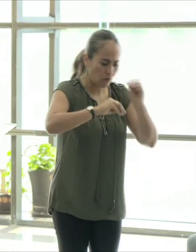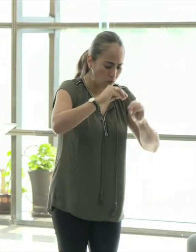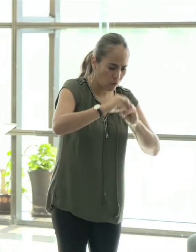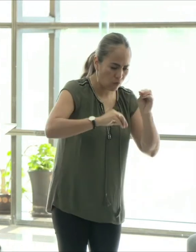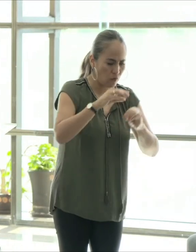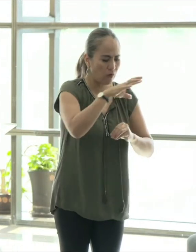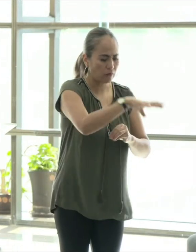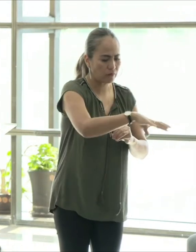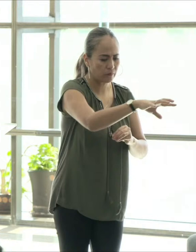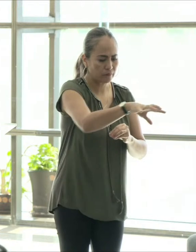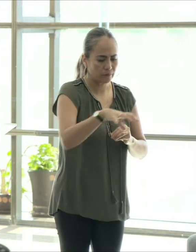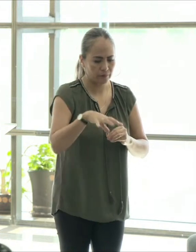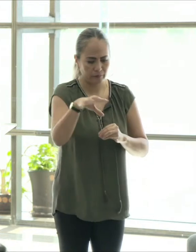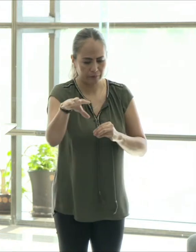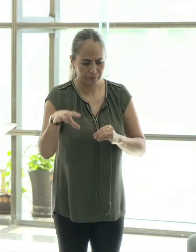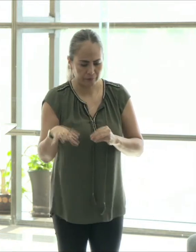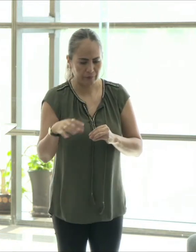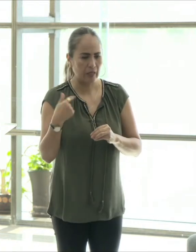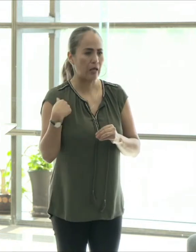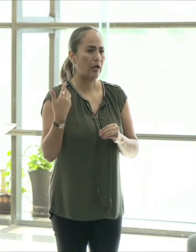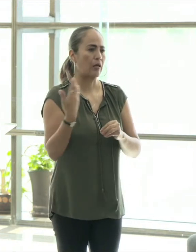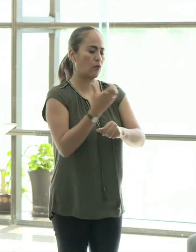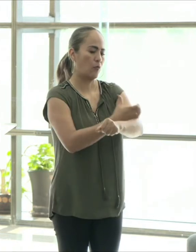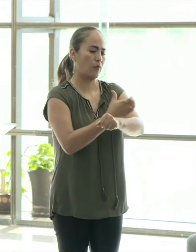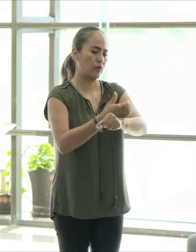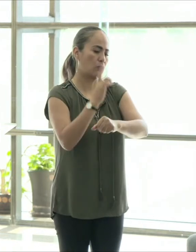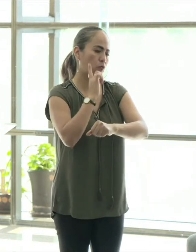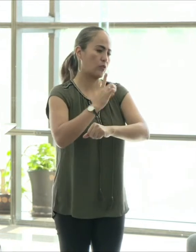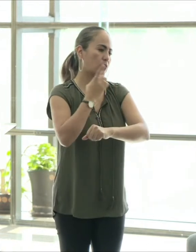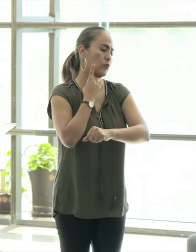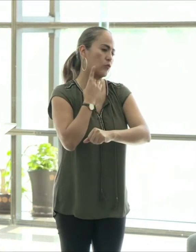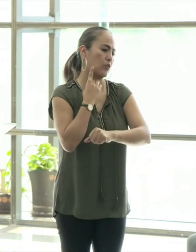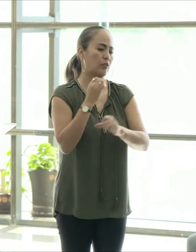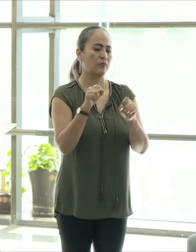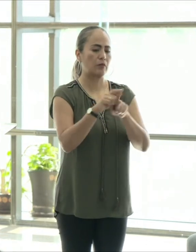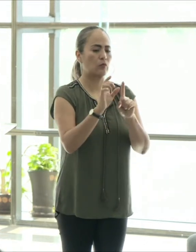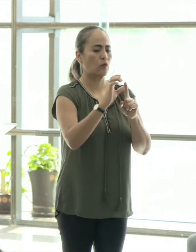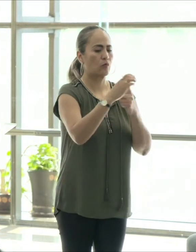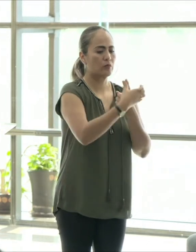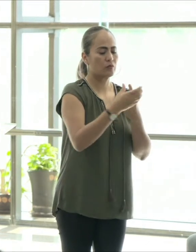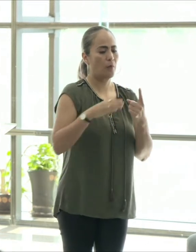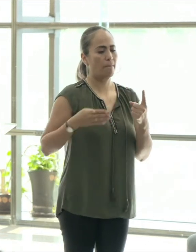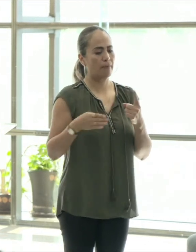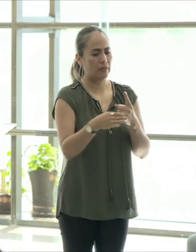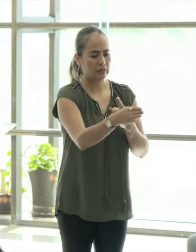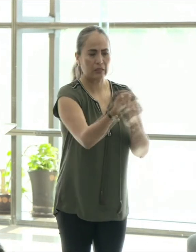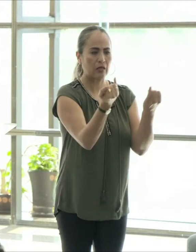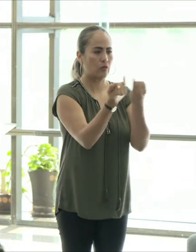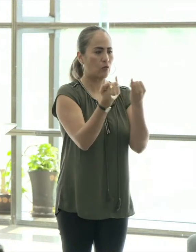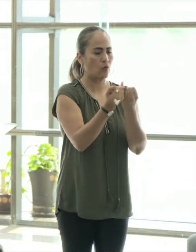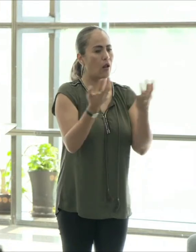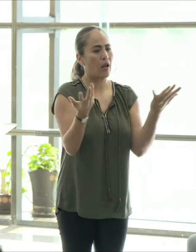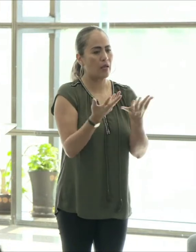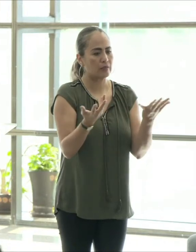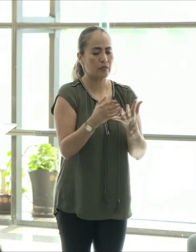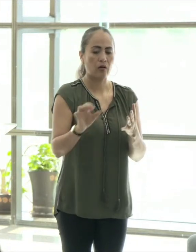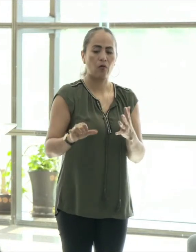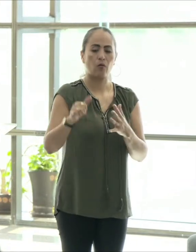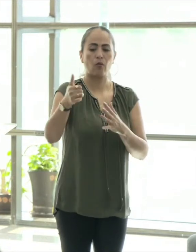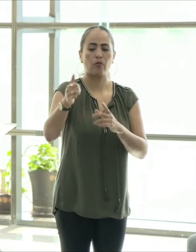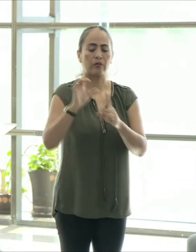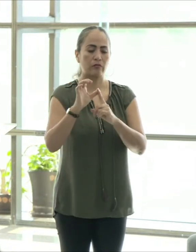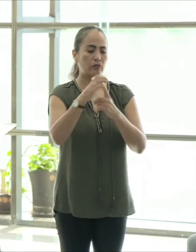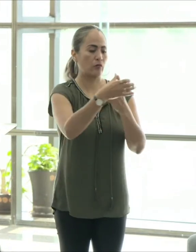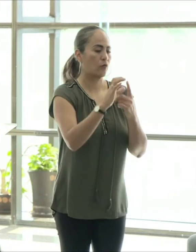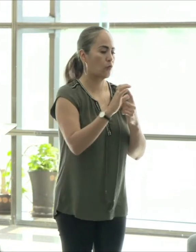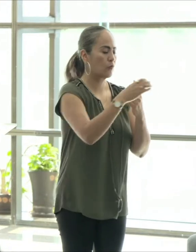las distintas áreas como lo han hecho mis compañeras diputadas Como lo hicieron en la comisión de pesca y en lo cual muchas de las comisiones tendremos obviamente también que